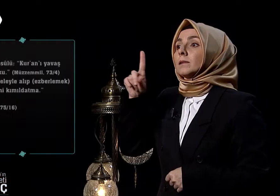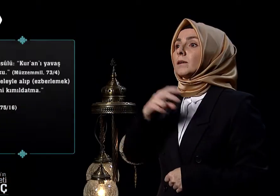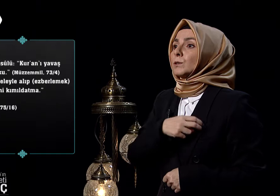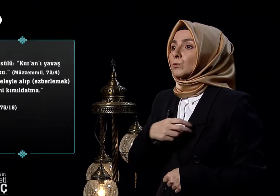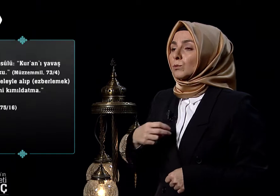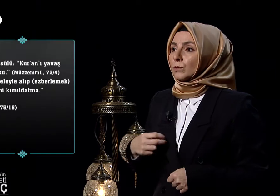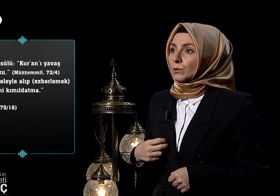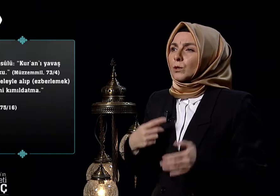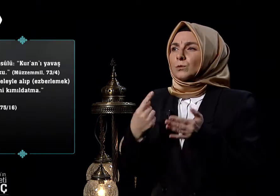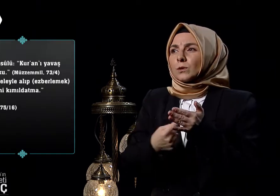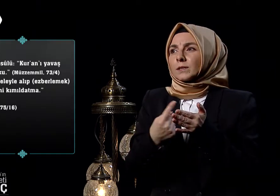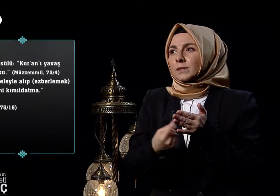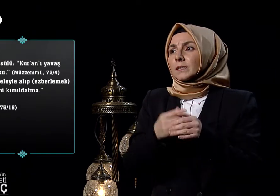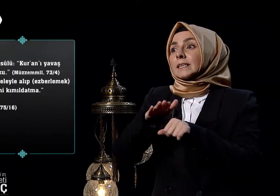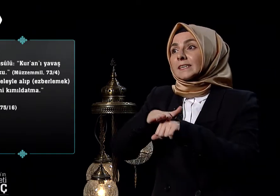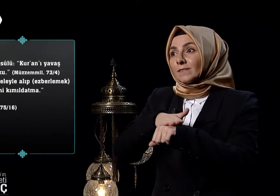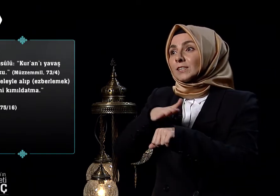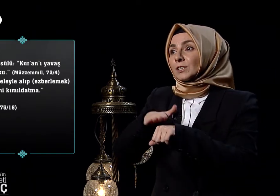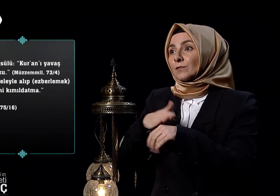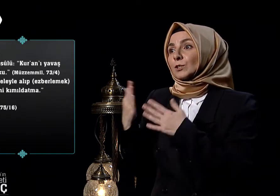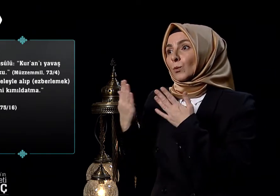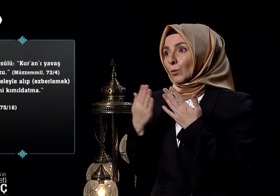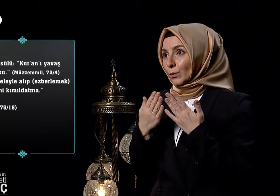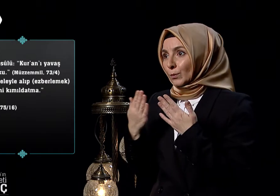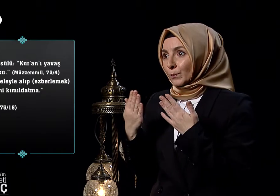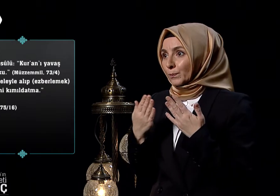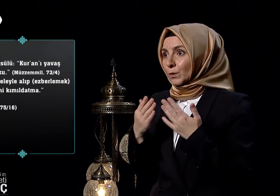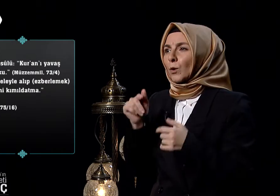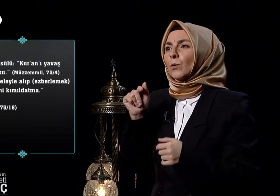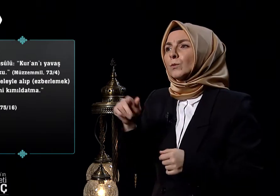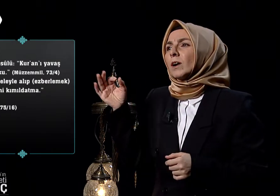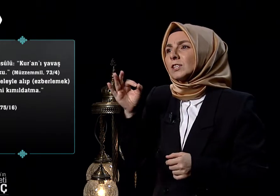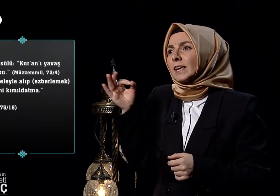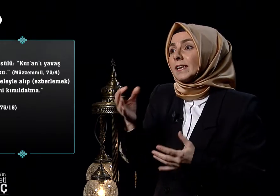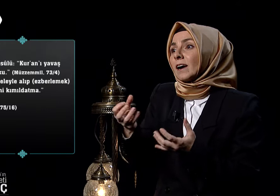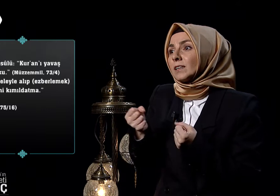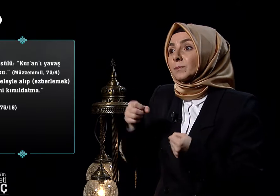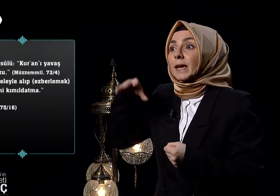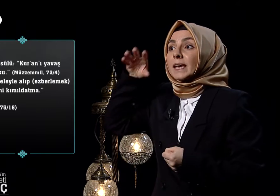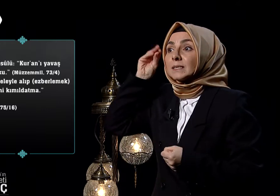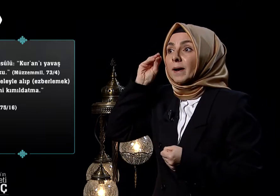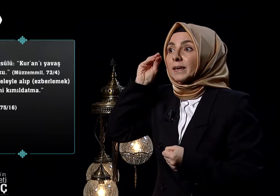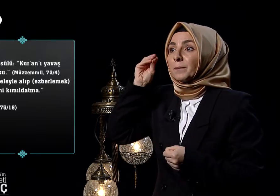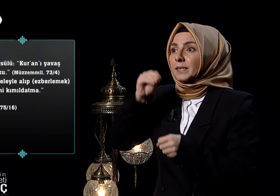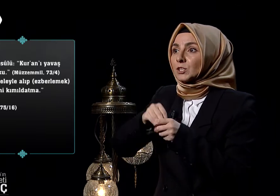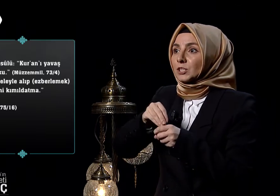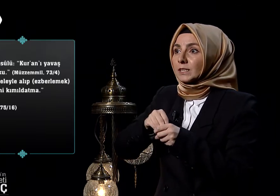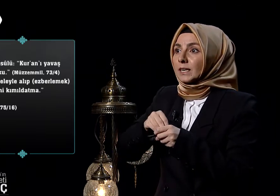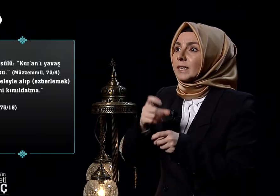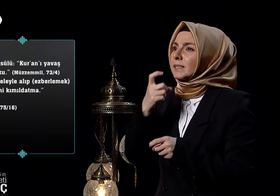Allah Resulü Kur'an'ı yavaş yavaş oku. Onu aceleyle alıp ezberlemek için